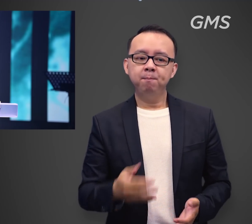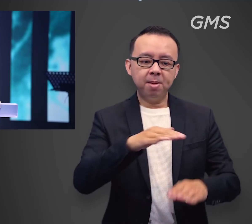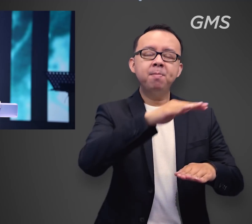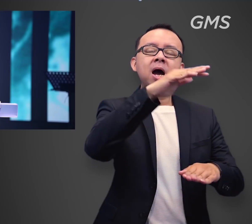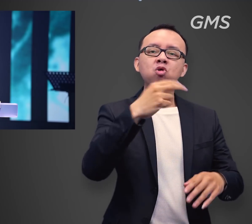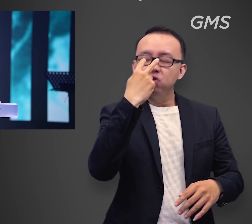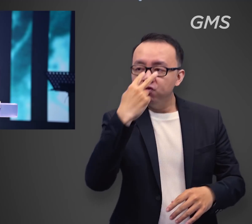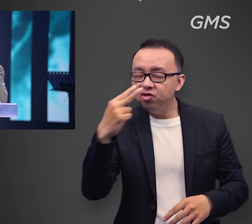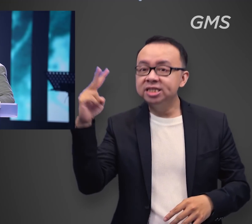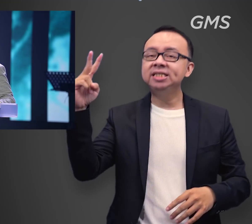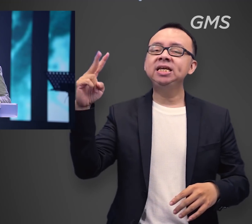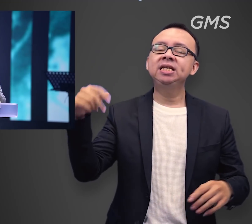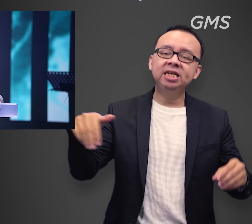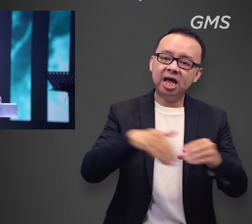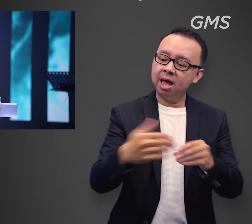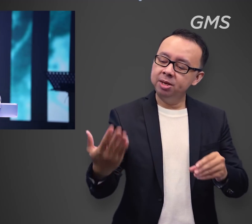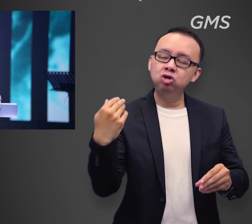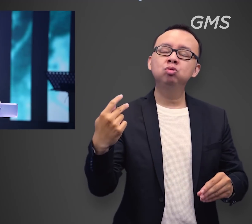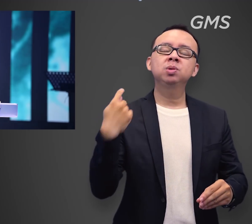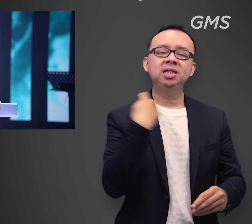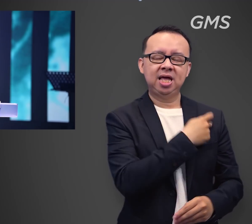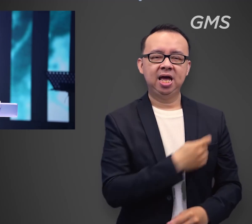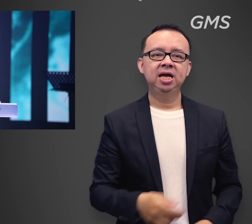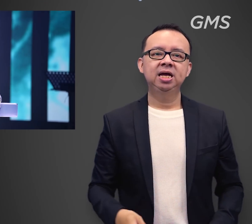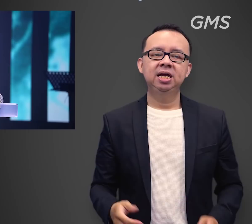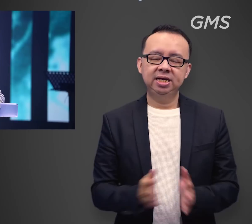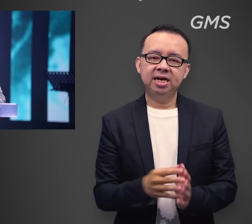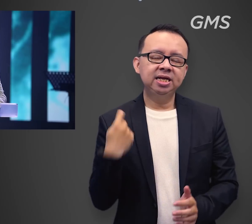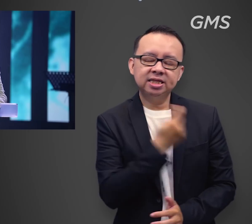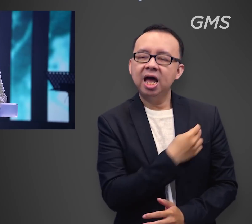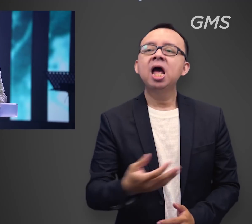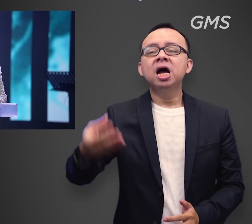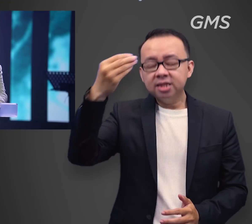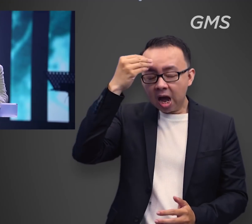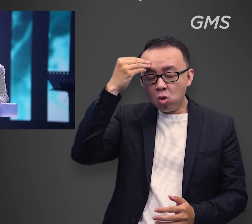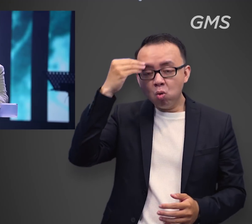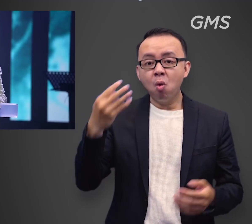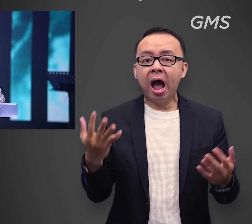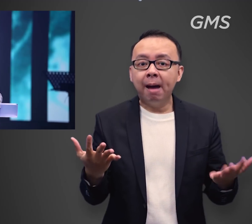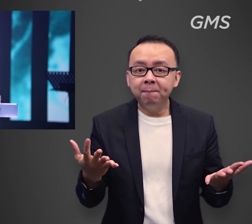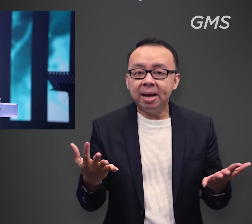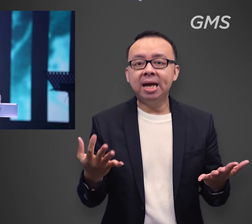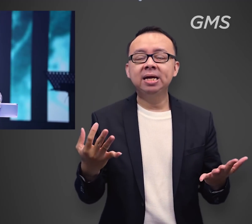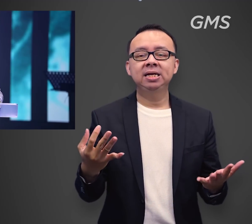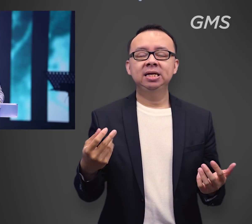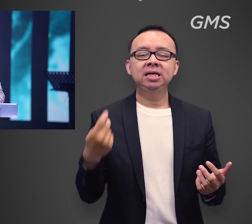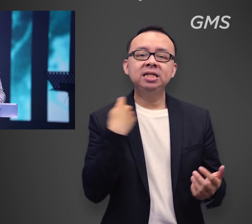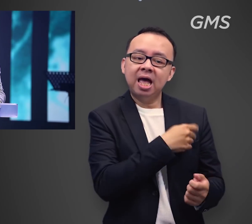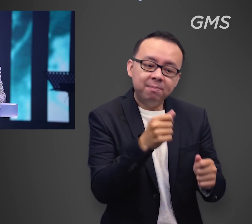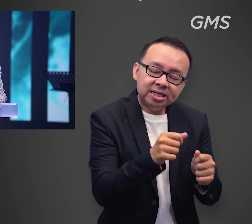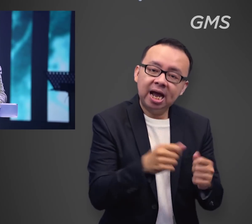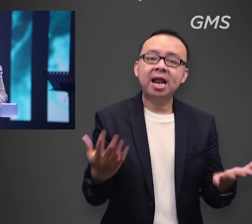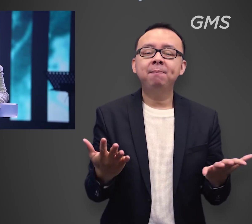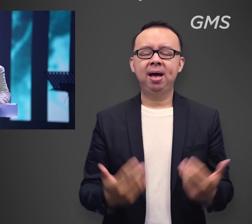Sehingga kita tahu apa yang harus kita lakukan. Makanya baca Alkitab ini banyak janji Tuhan buat hidup Anda. Sehingga Anda ini hidupmu